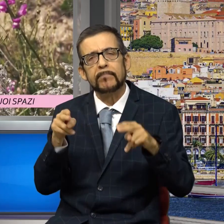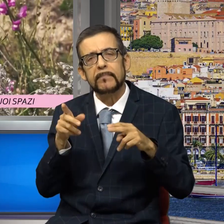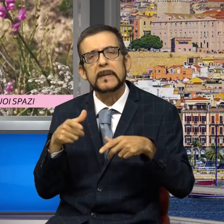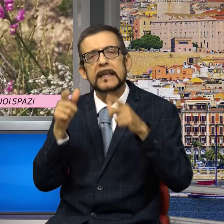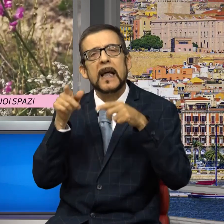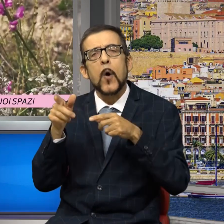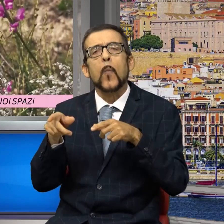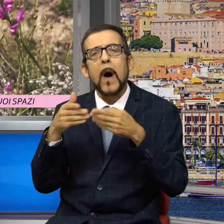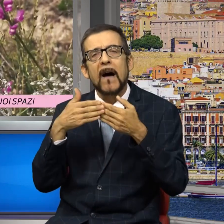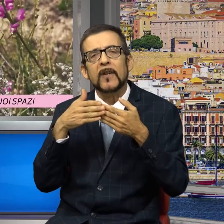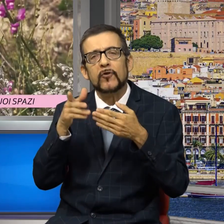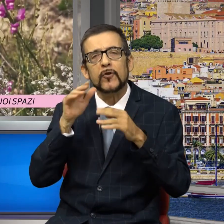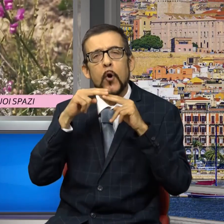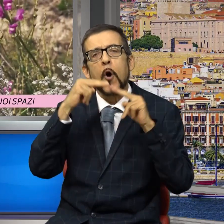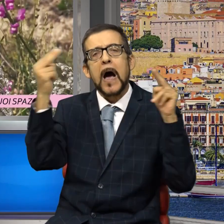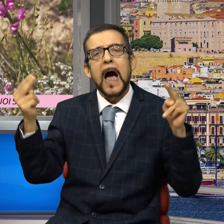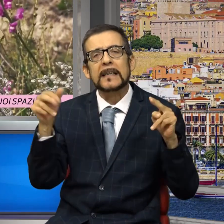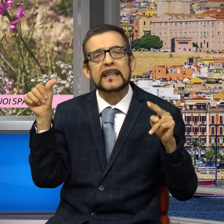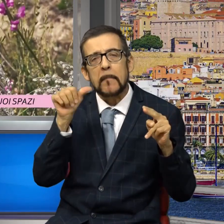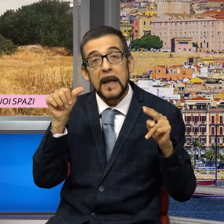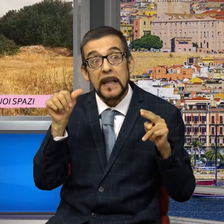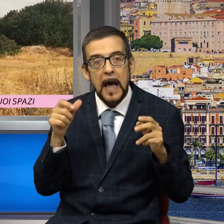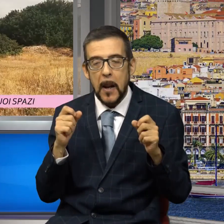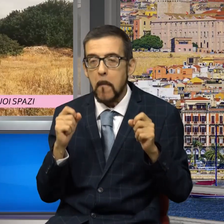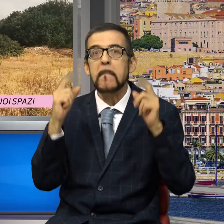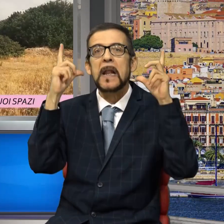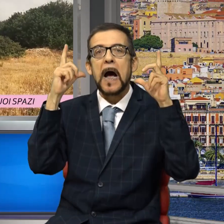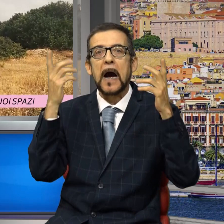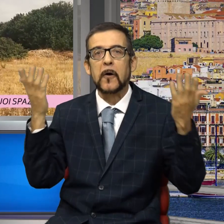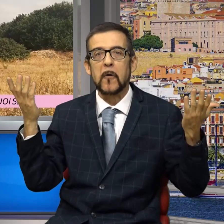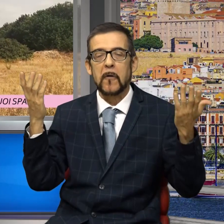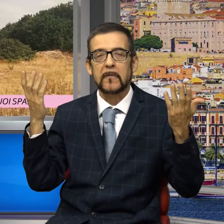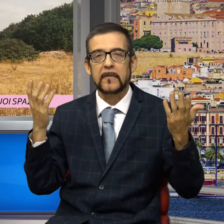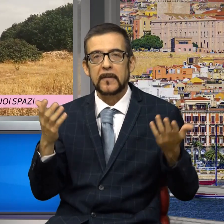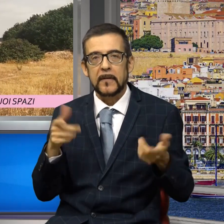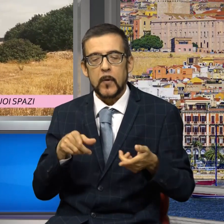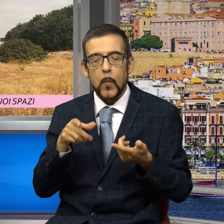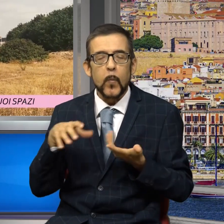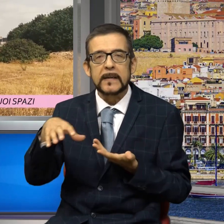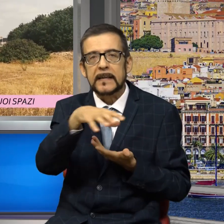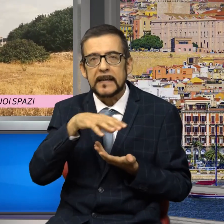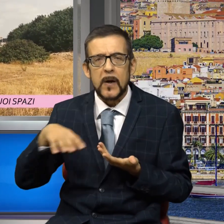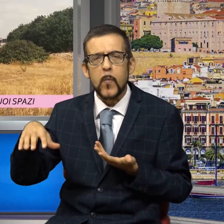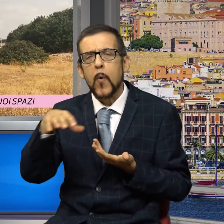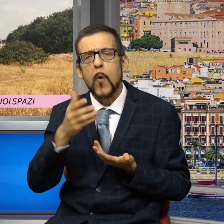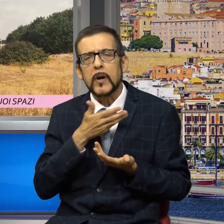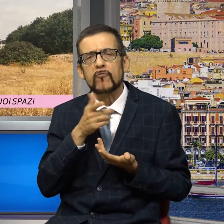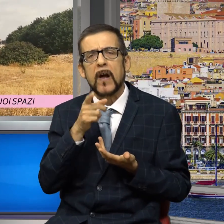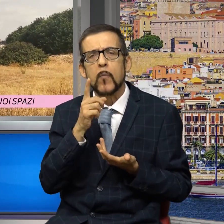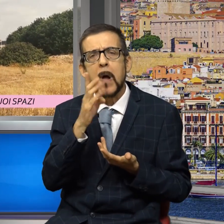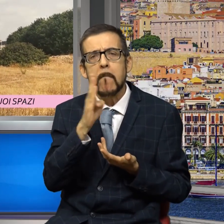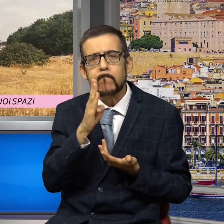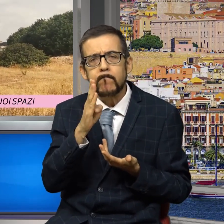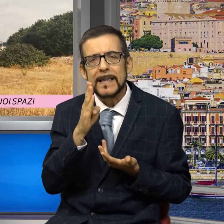passi dall'asse mediano di Cagliari, il miracolo è avvenuto. In questi luoghi troviamo una biodiversità,